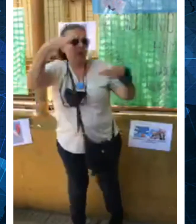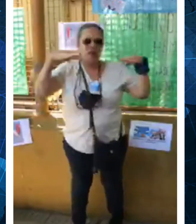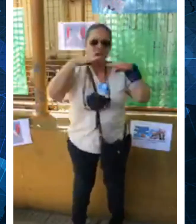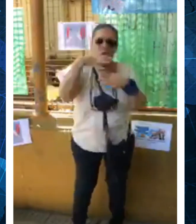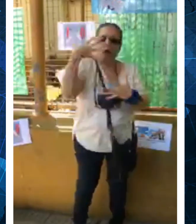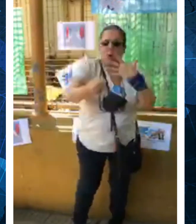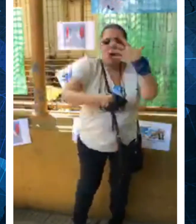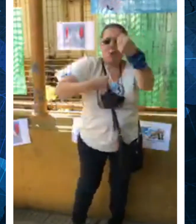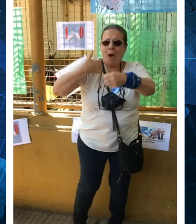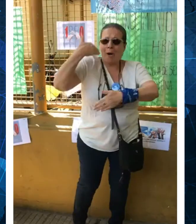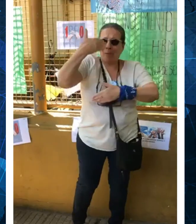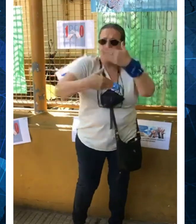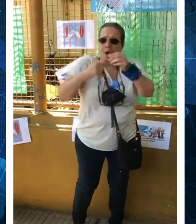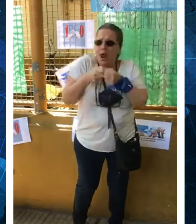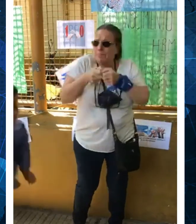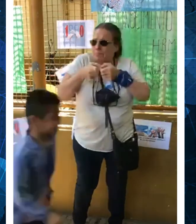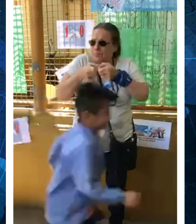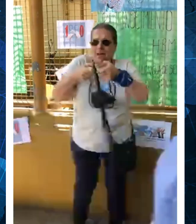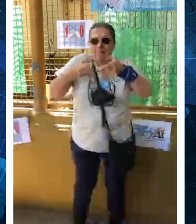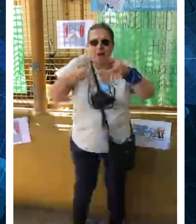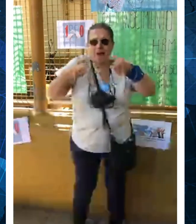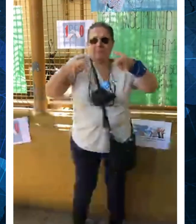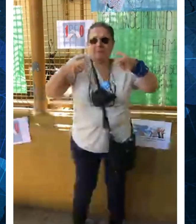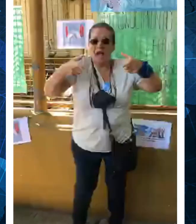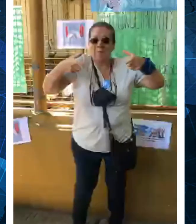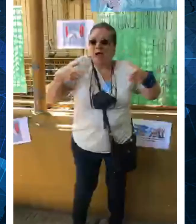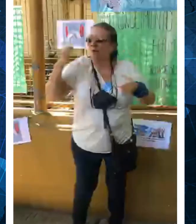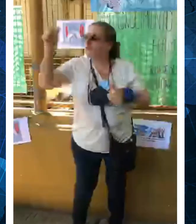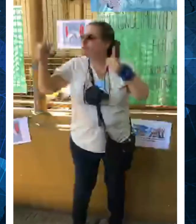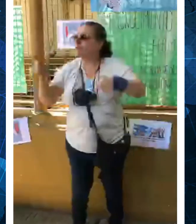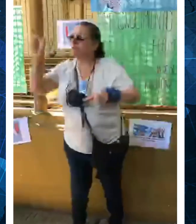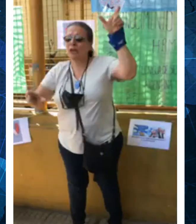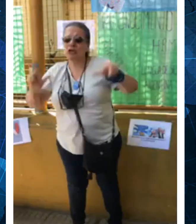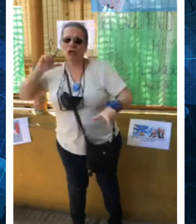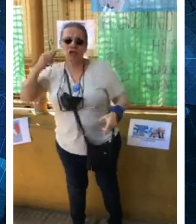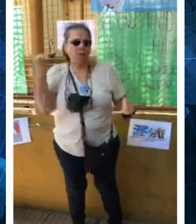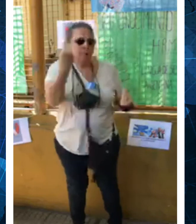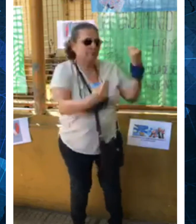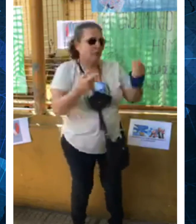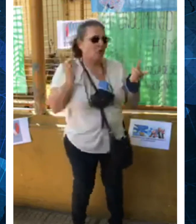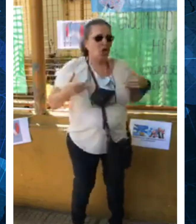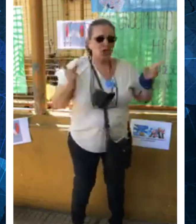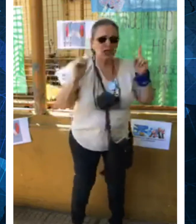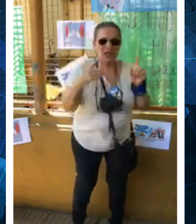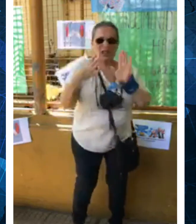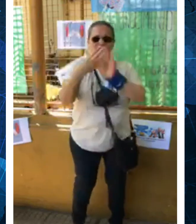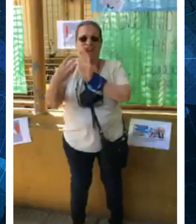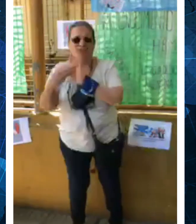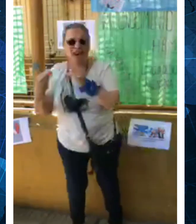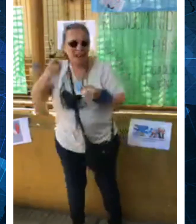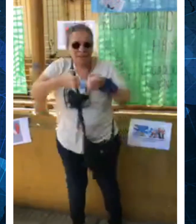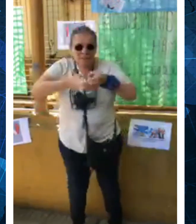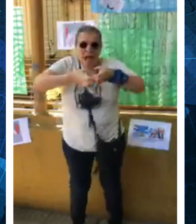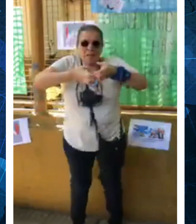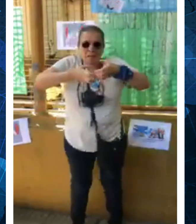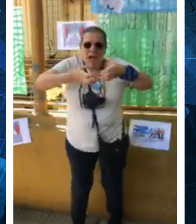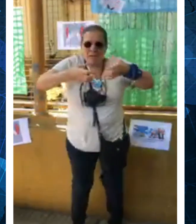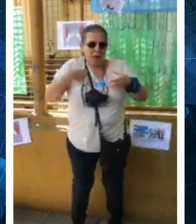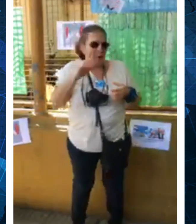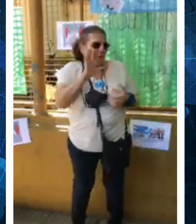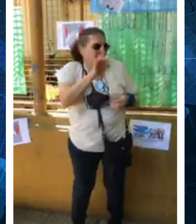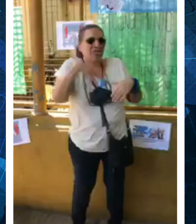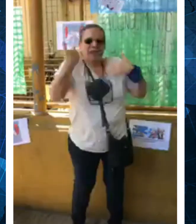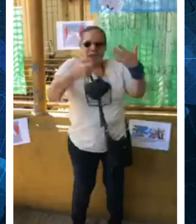y años de lucha, de investigaciones a nivel internacional en torno a la lengua de señas, de personas